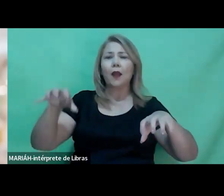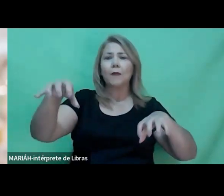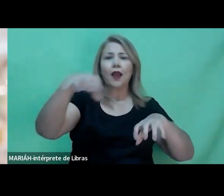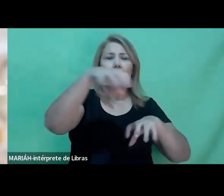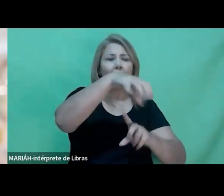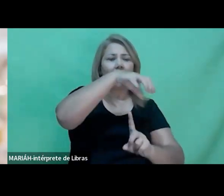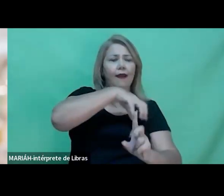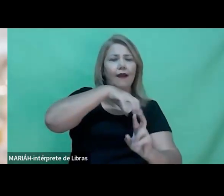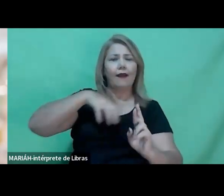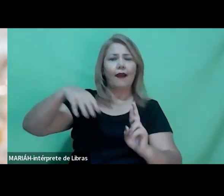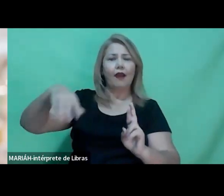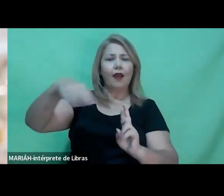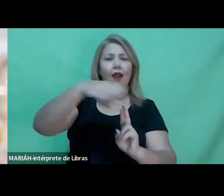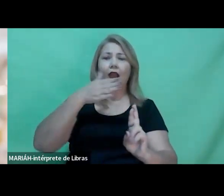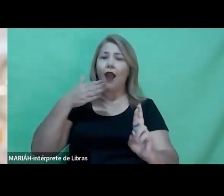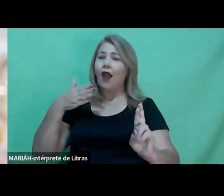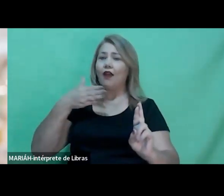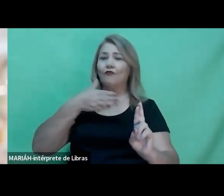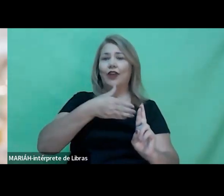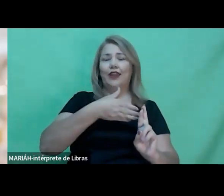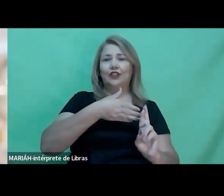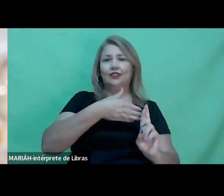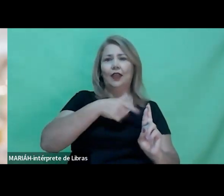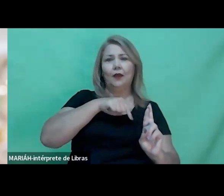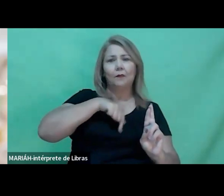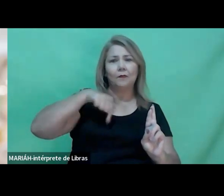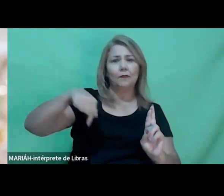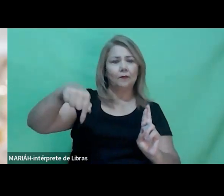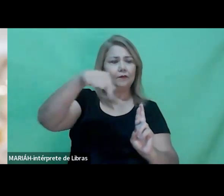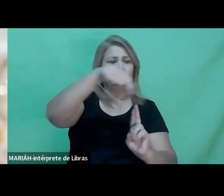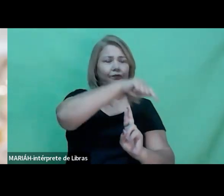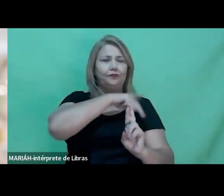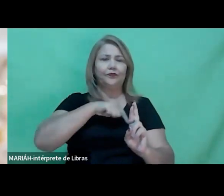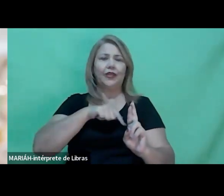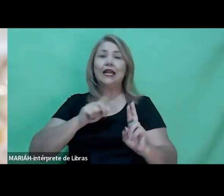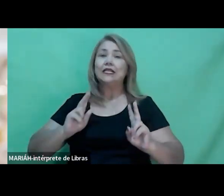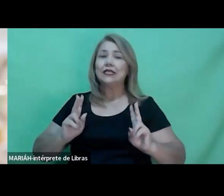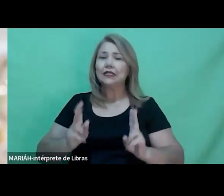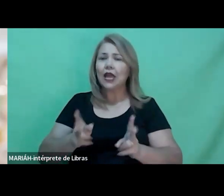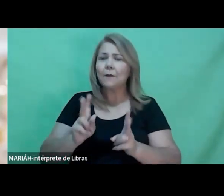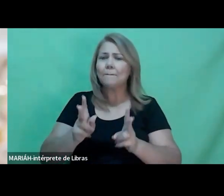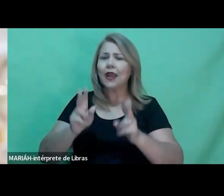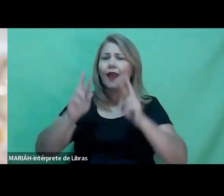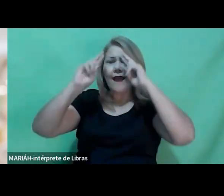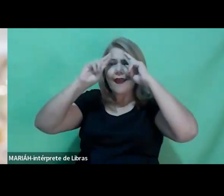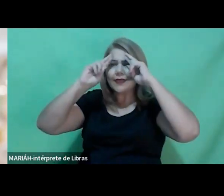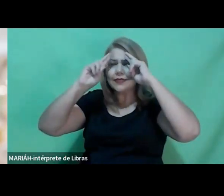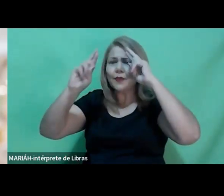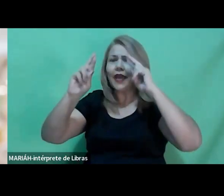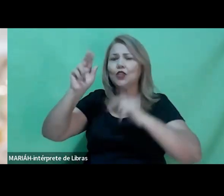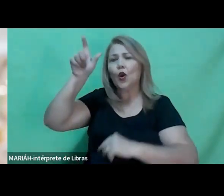inclusive en donde estamos pero siempre con respecto a la persona